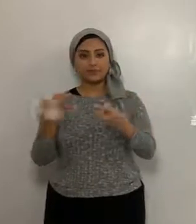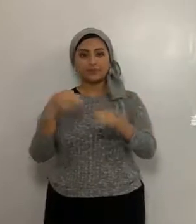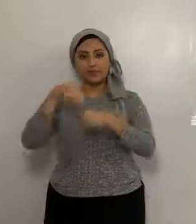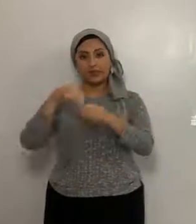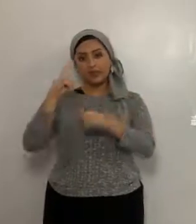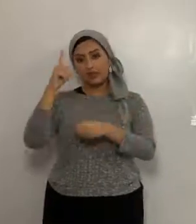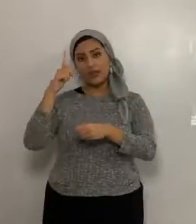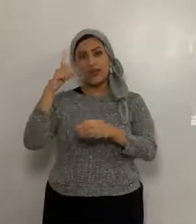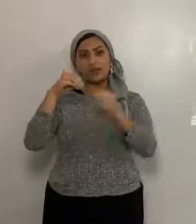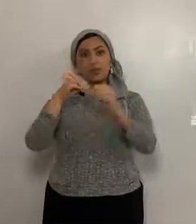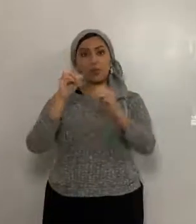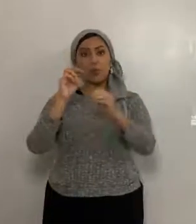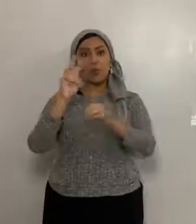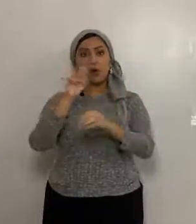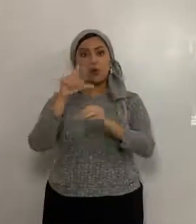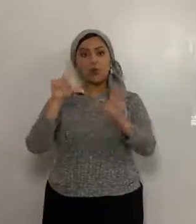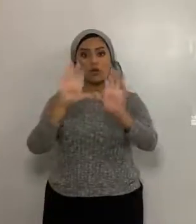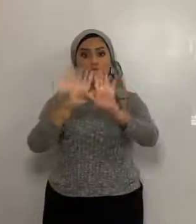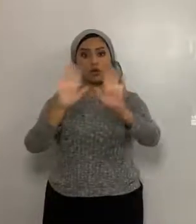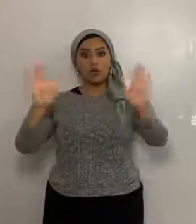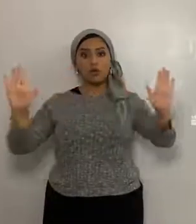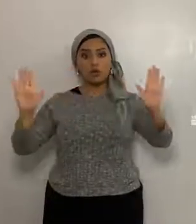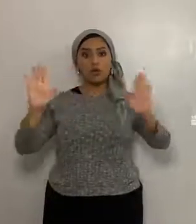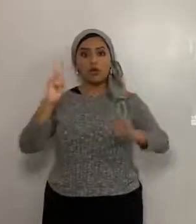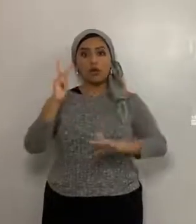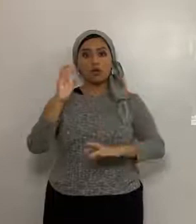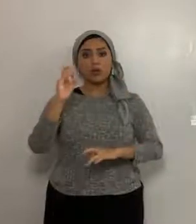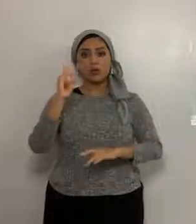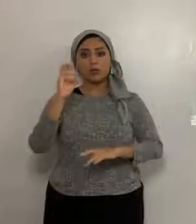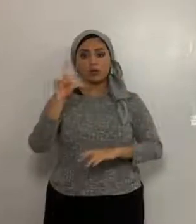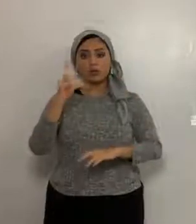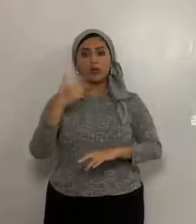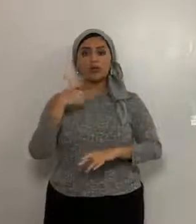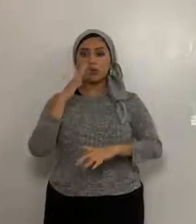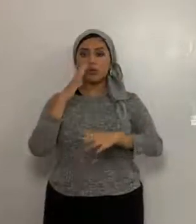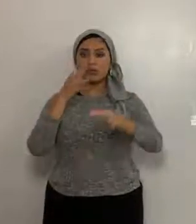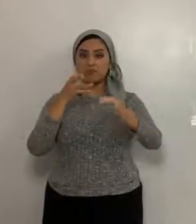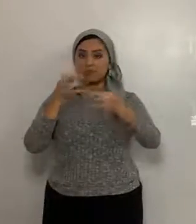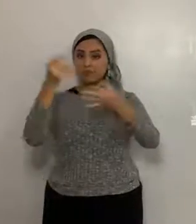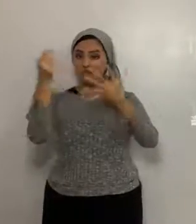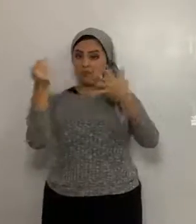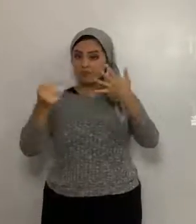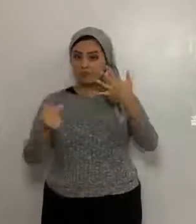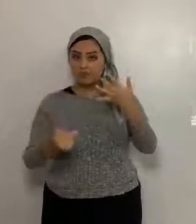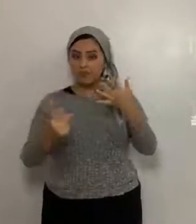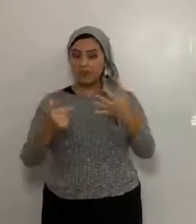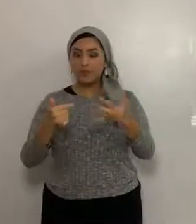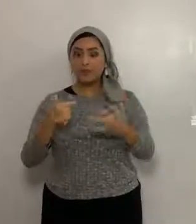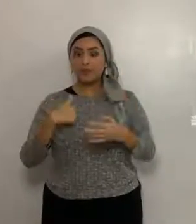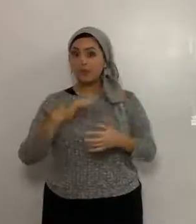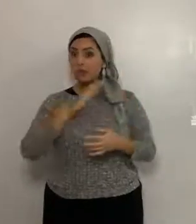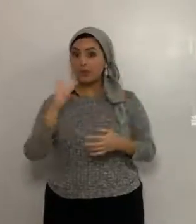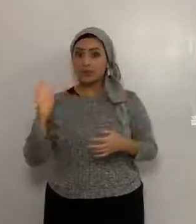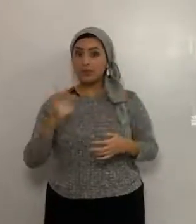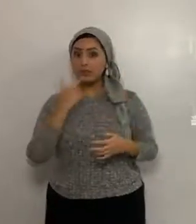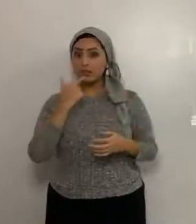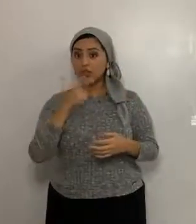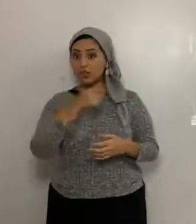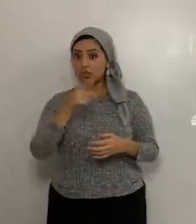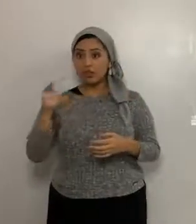Cótel, digamos en la explanada del Cótel, y vamos a explicar varias cosas. Nunca he dicho que estén construyendo ahí el tercer